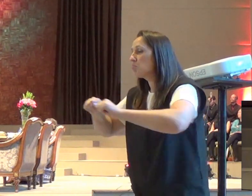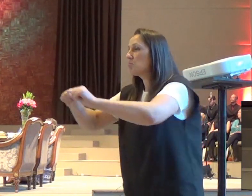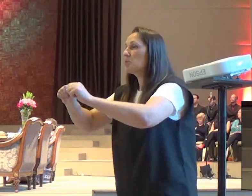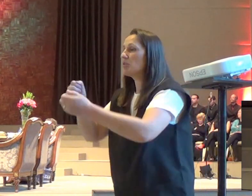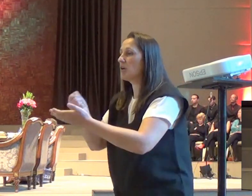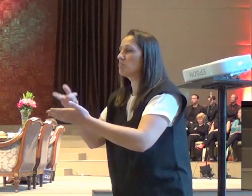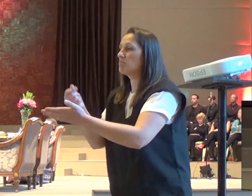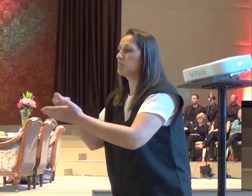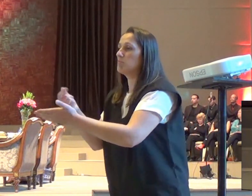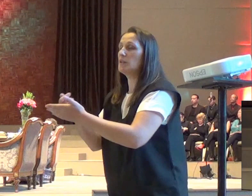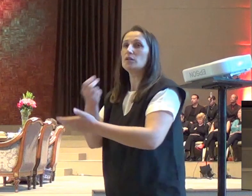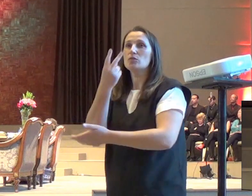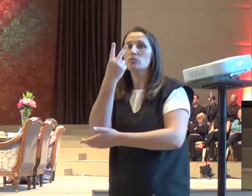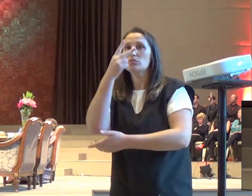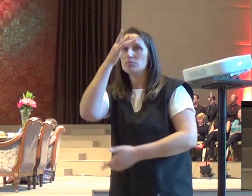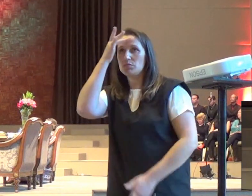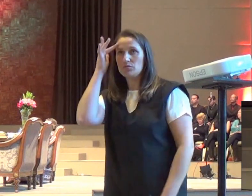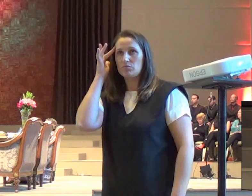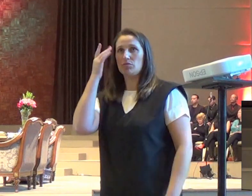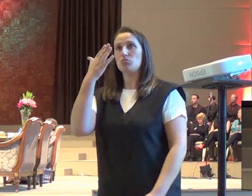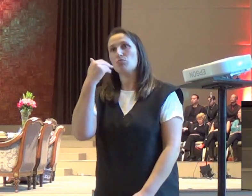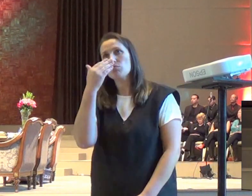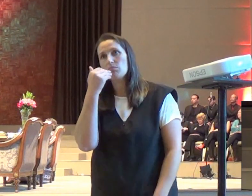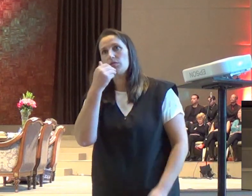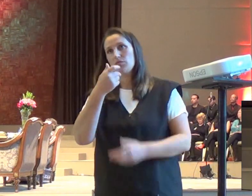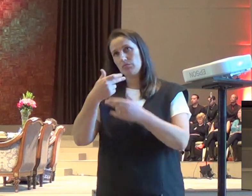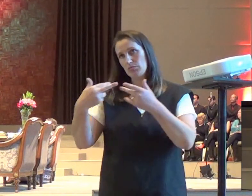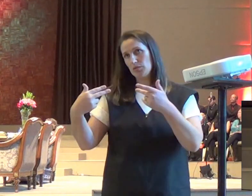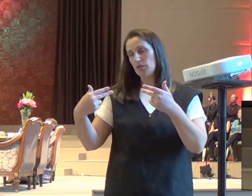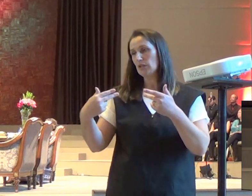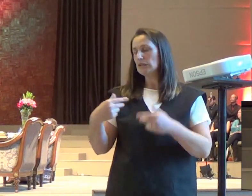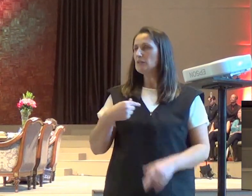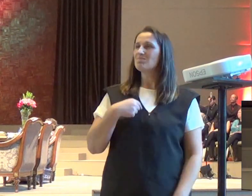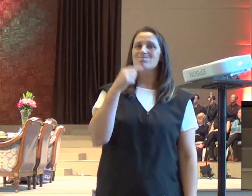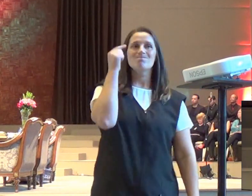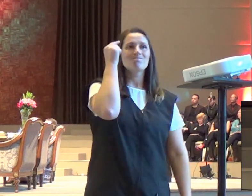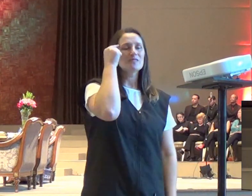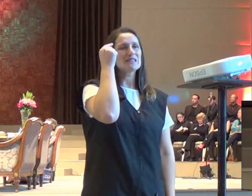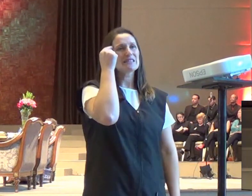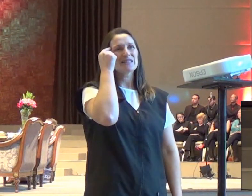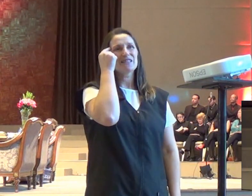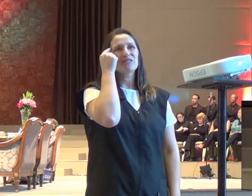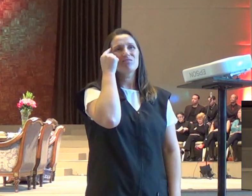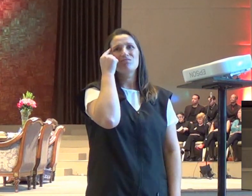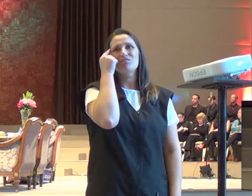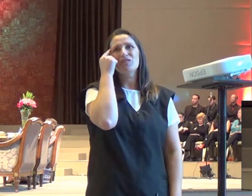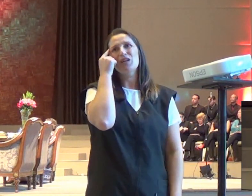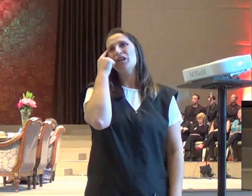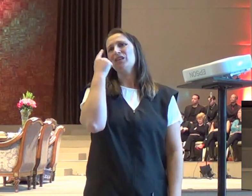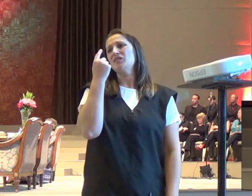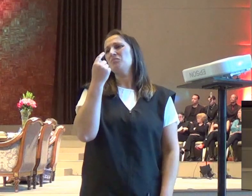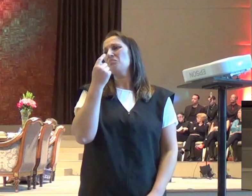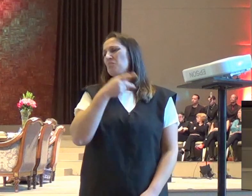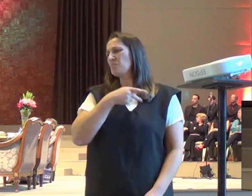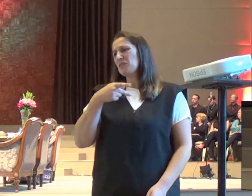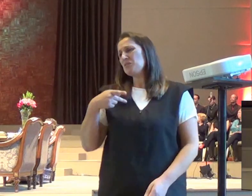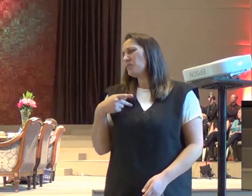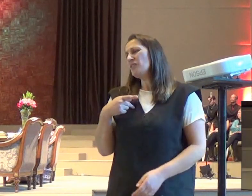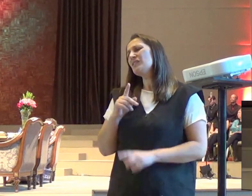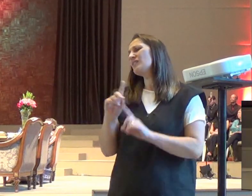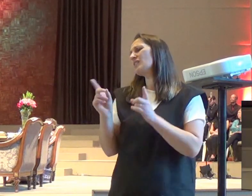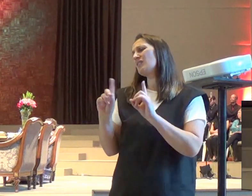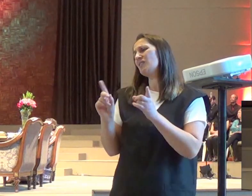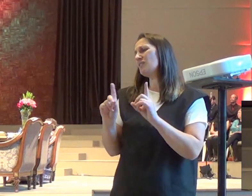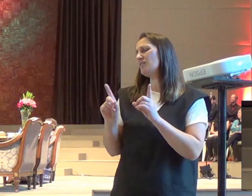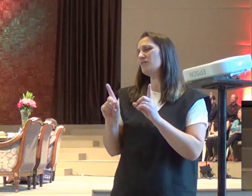para duas pessoas. E eu fico pensando assim, poxa vida, isso não é uma pergunta para fazer para pastor. Você acha que é?